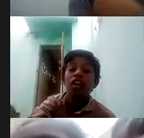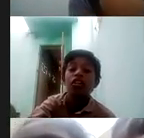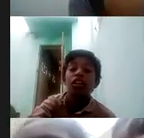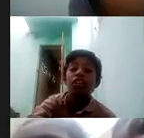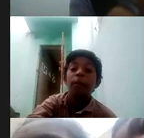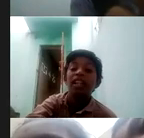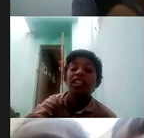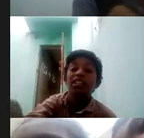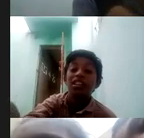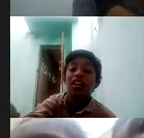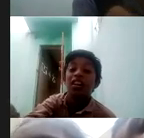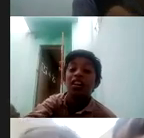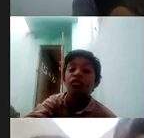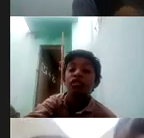ఎవరో డిస్టర్బెన్స్